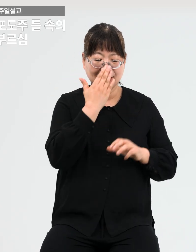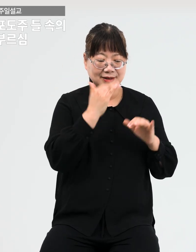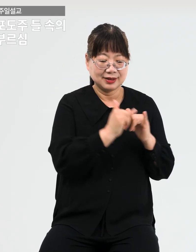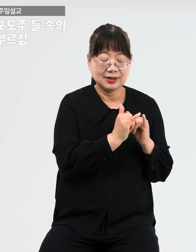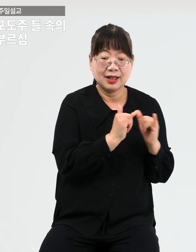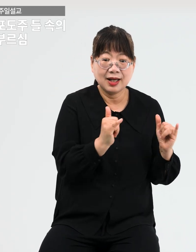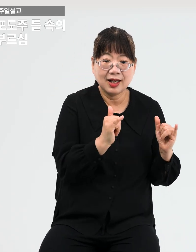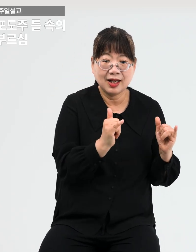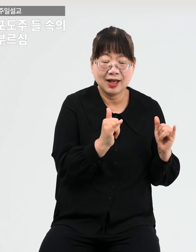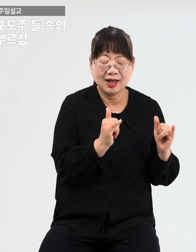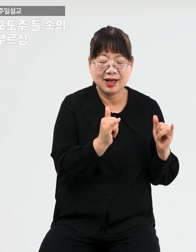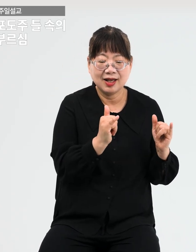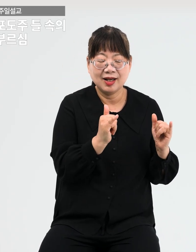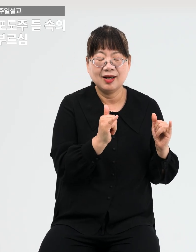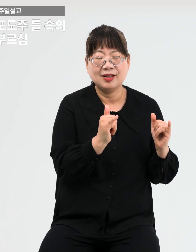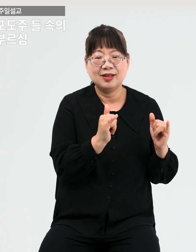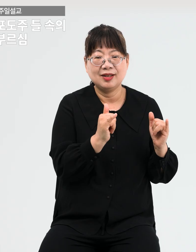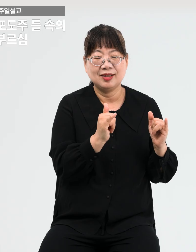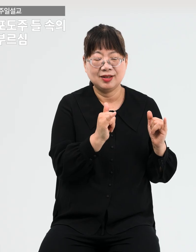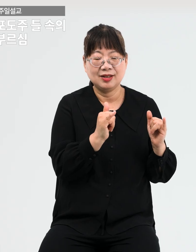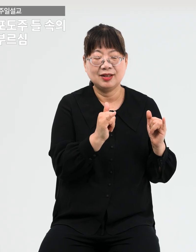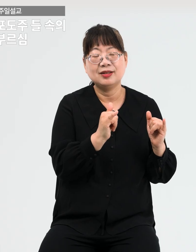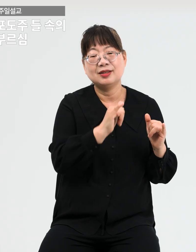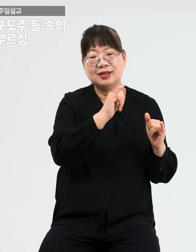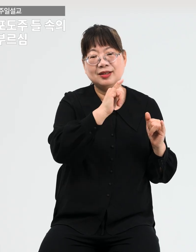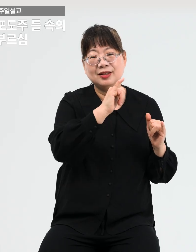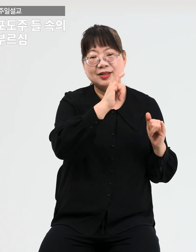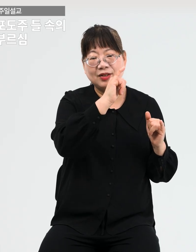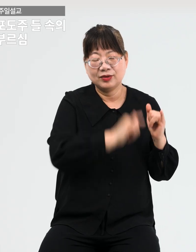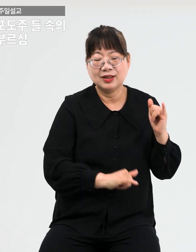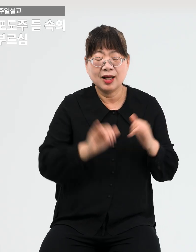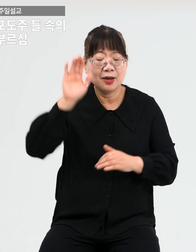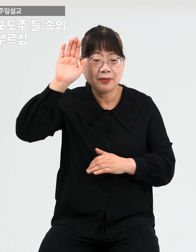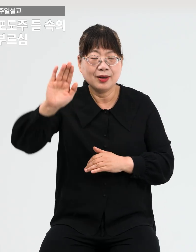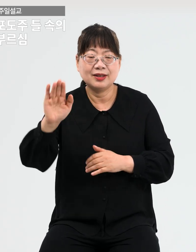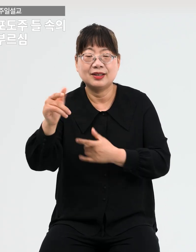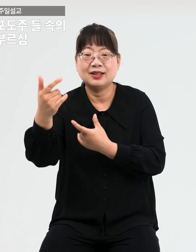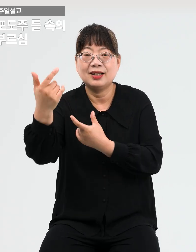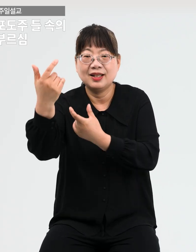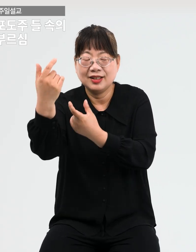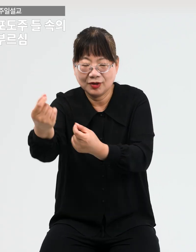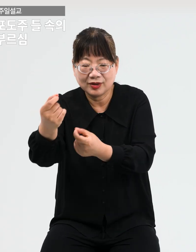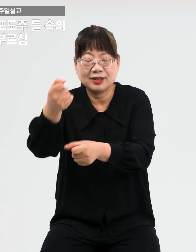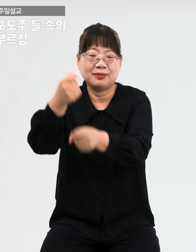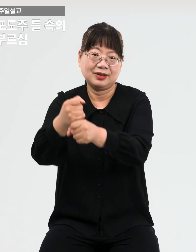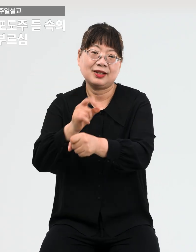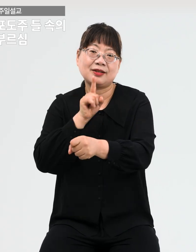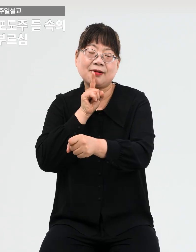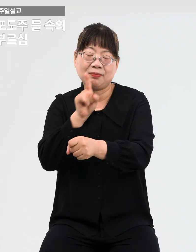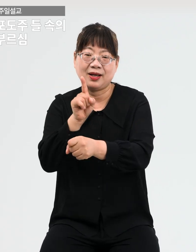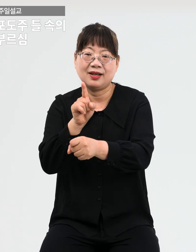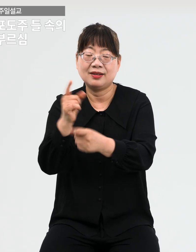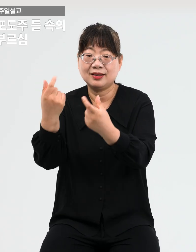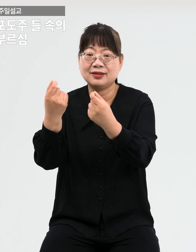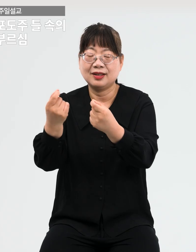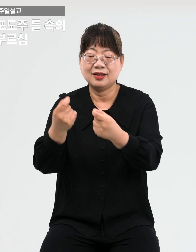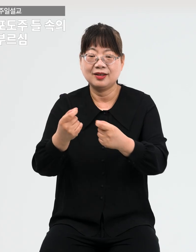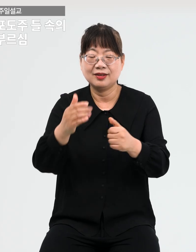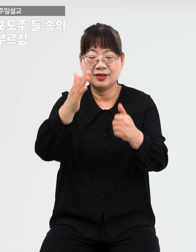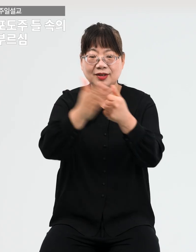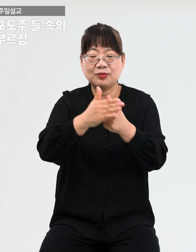이스라엘의 역사를, 미래의 역사를 반드시 이렇게 만들겠다. 그러면서 누구를